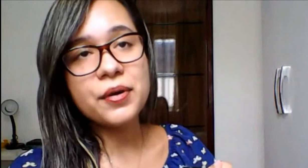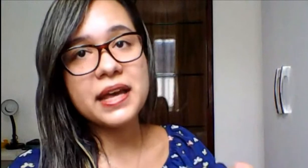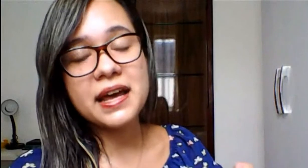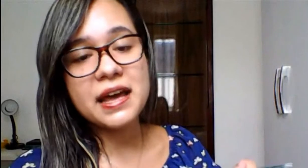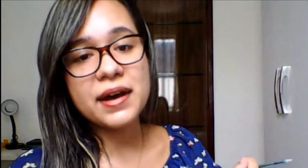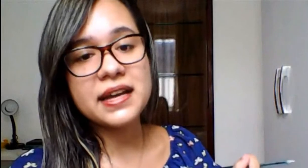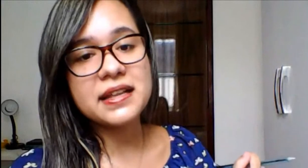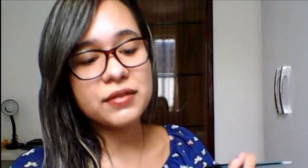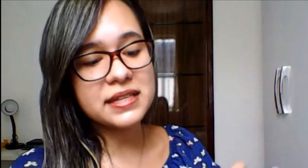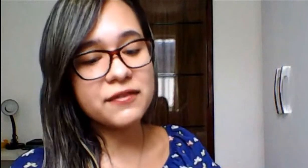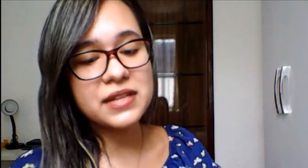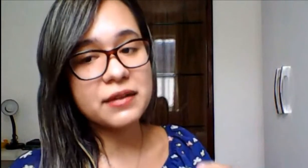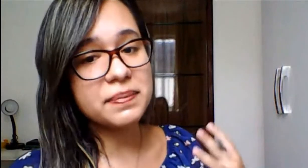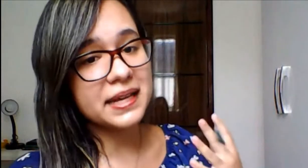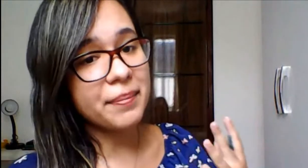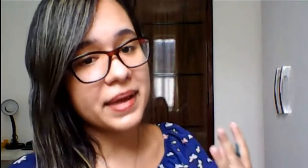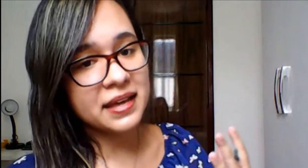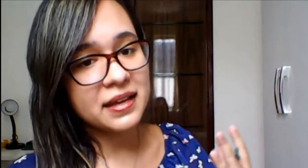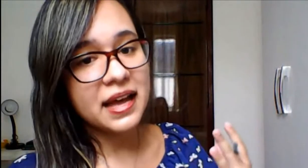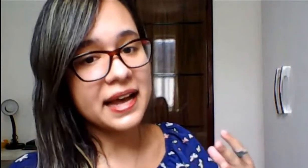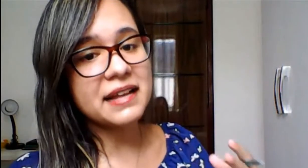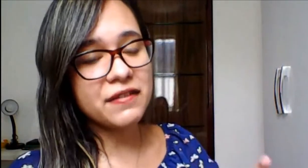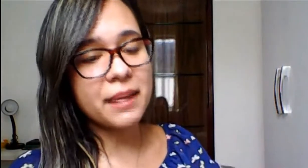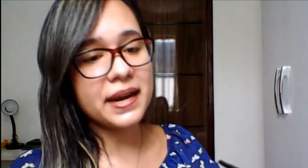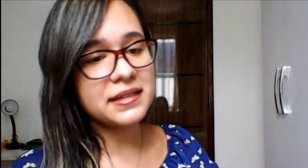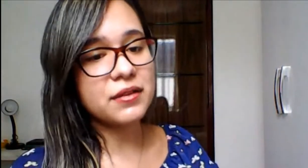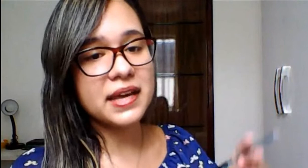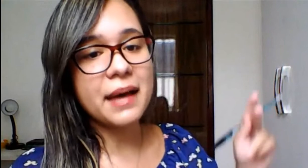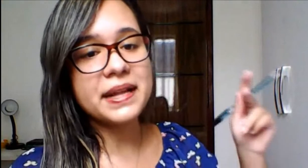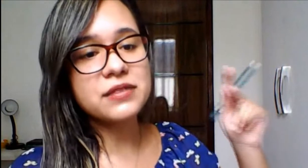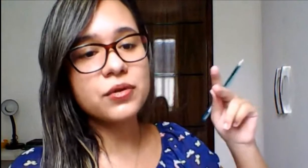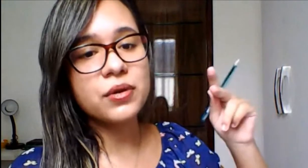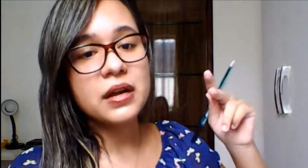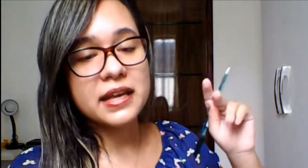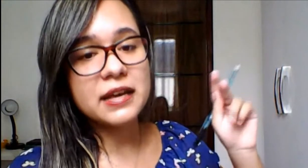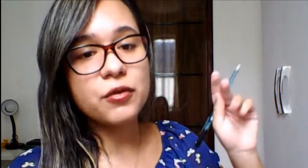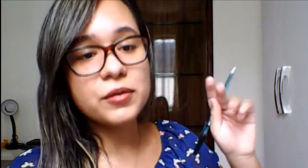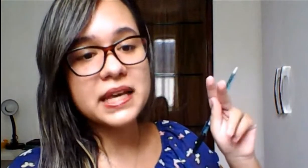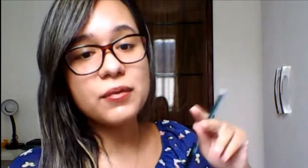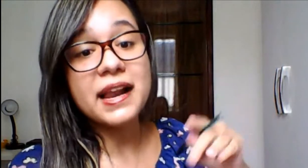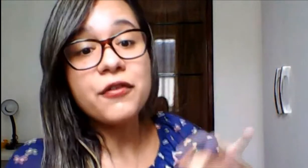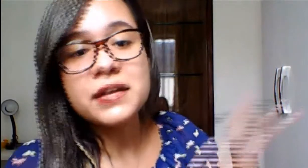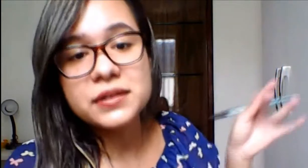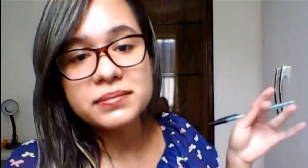porque eu acredito que se você não explicar bem, ainda vai ficar parecendo que é apenas que o mosquito ele é o vírus, que ele